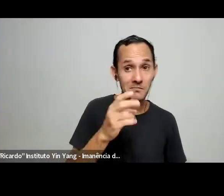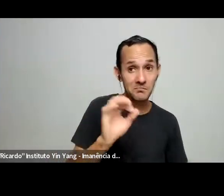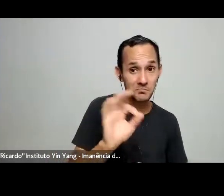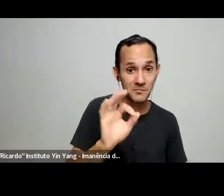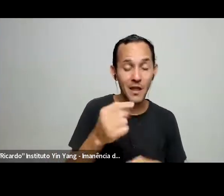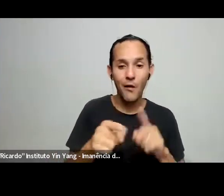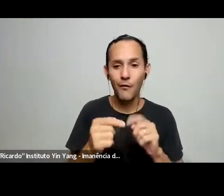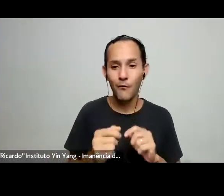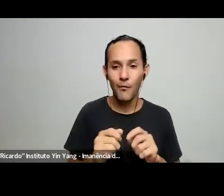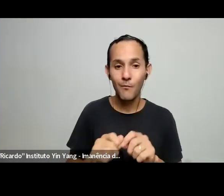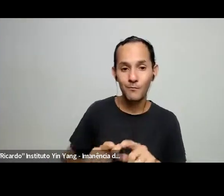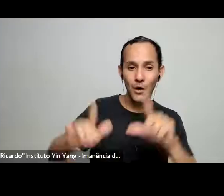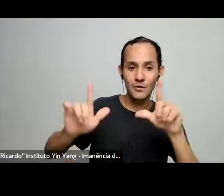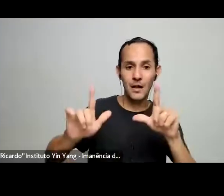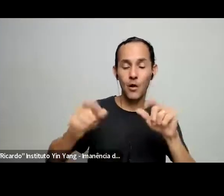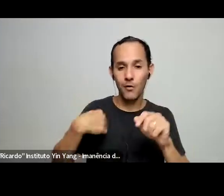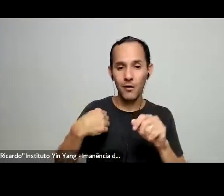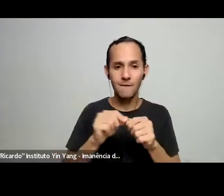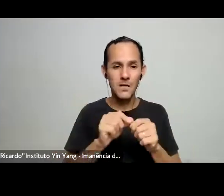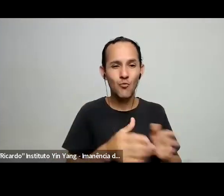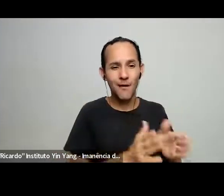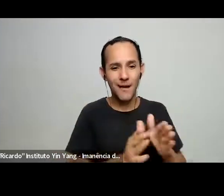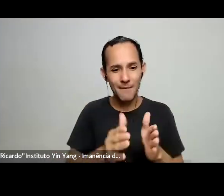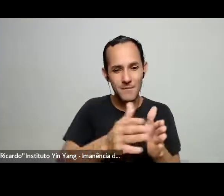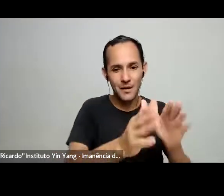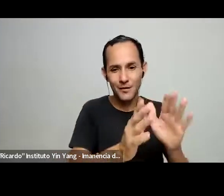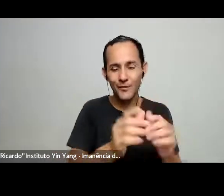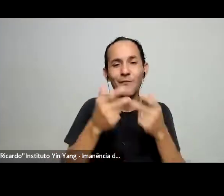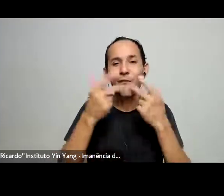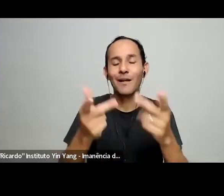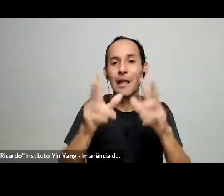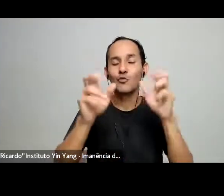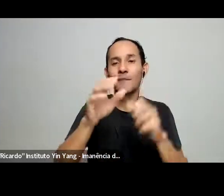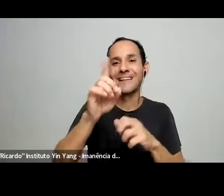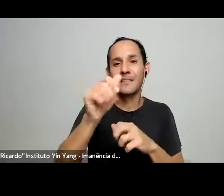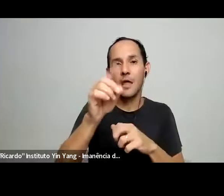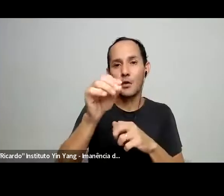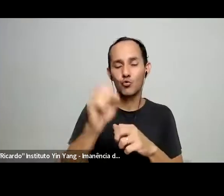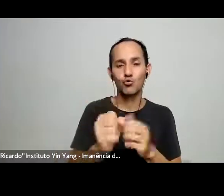mas eu vou mostrar um caminho que eu fiz, não vou mostrar, não vou falar dos dados,